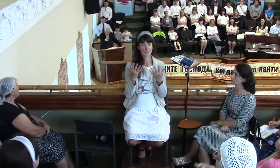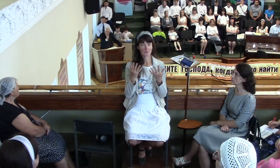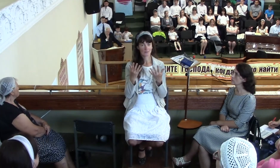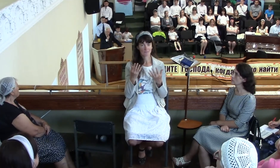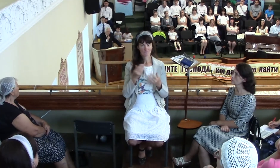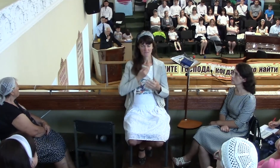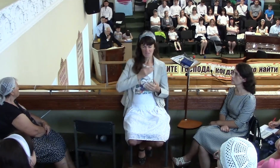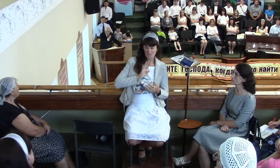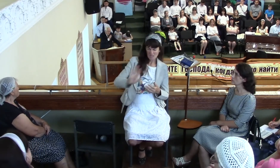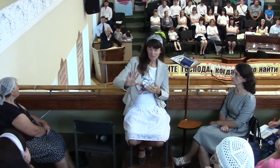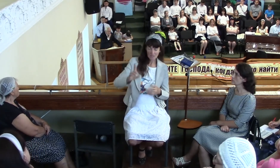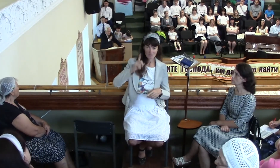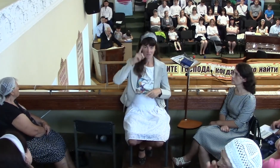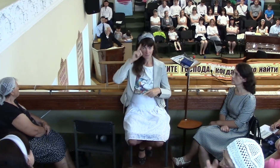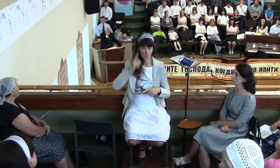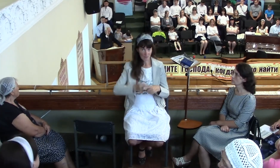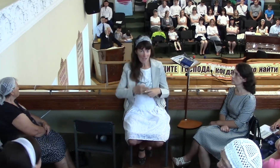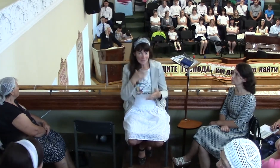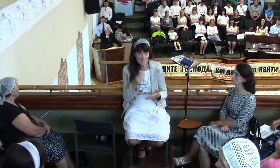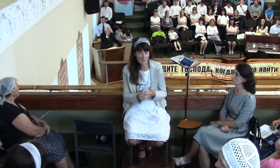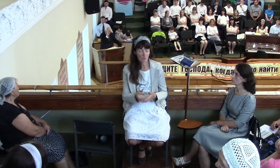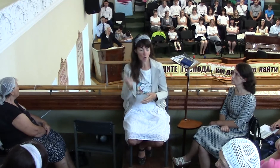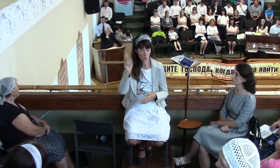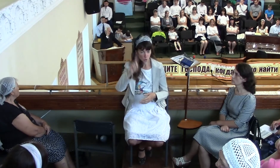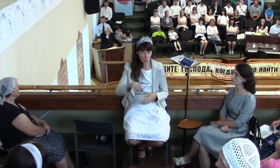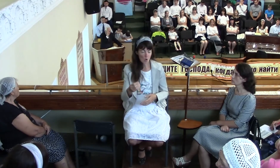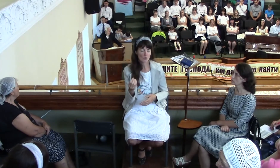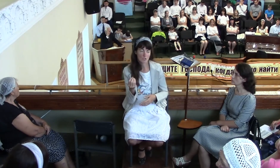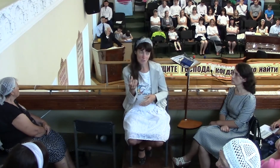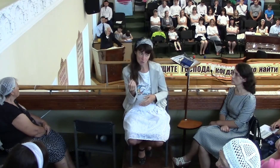ненавидит брата своего, тот еще.